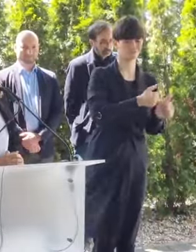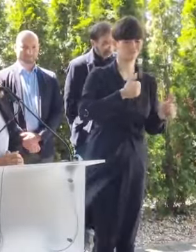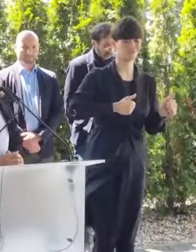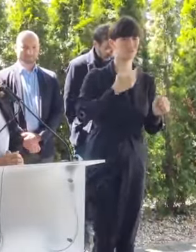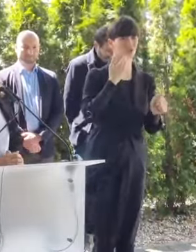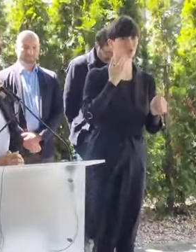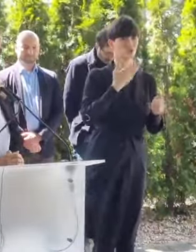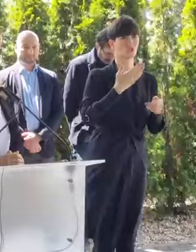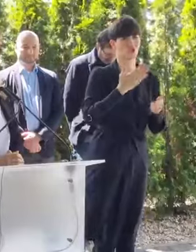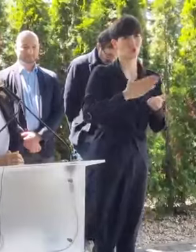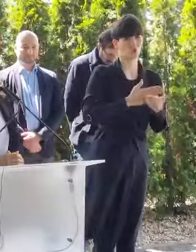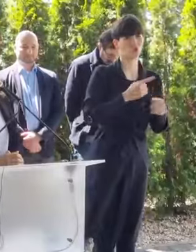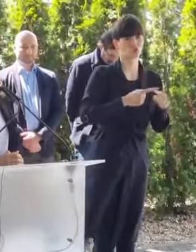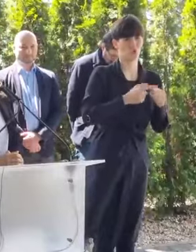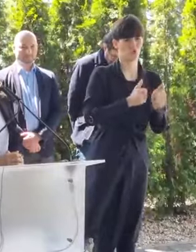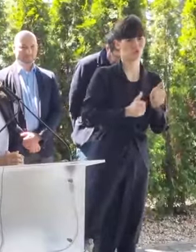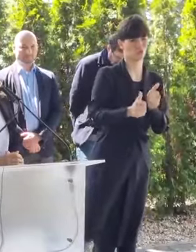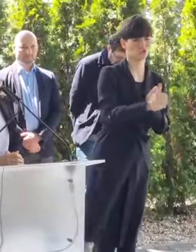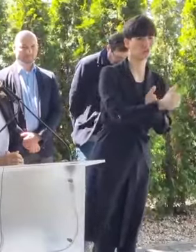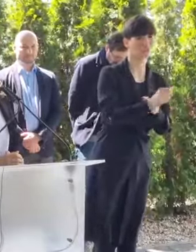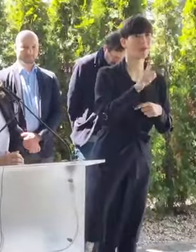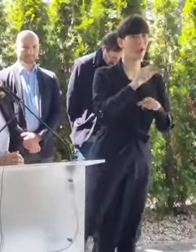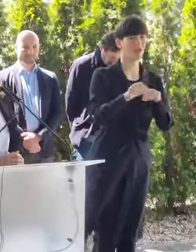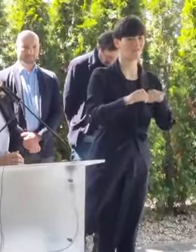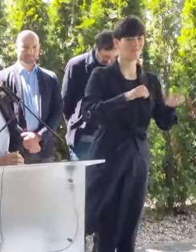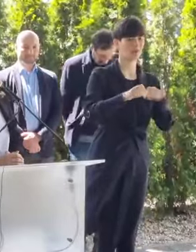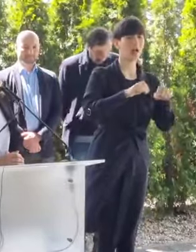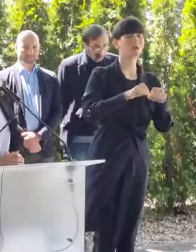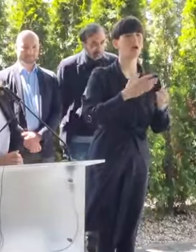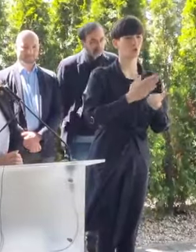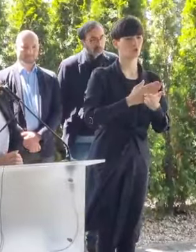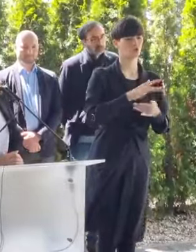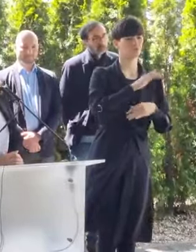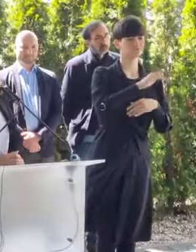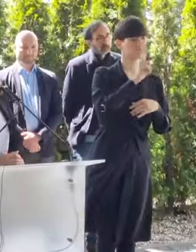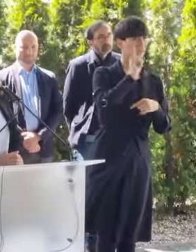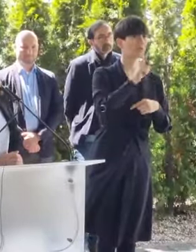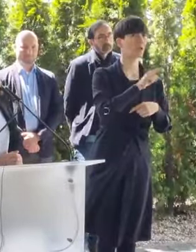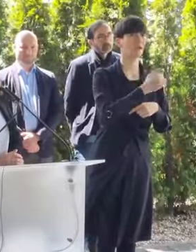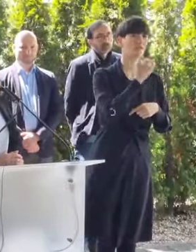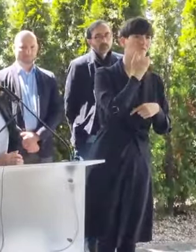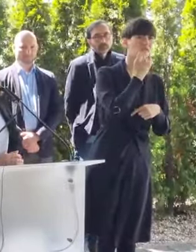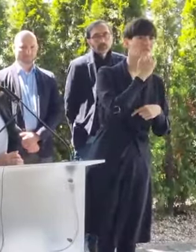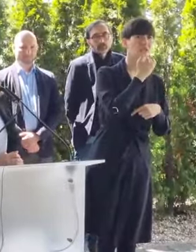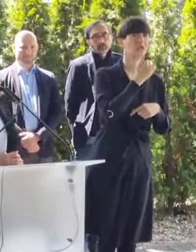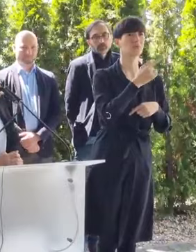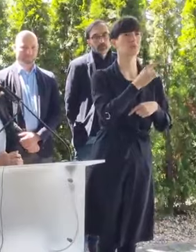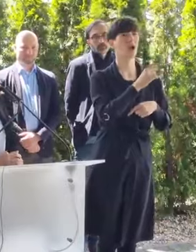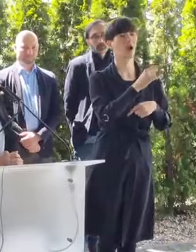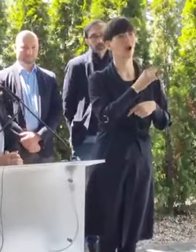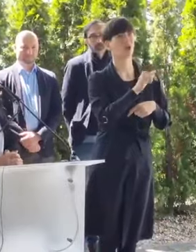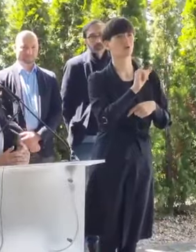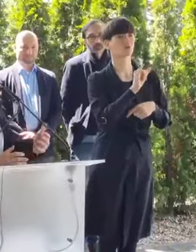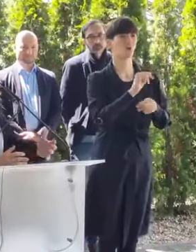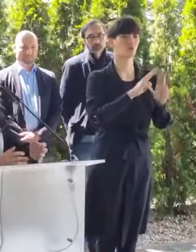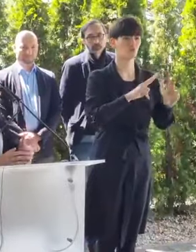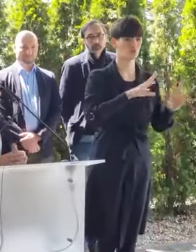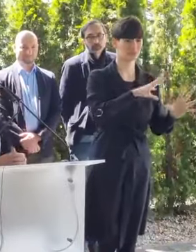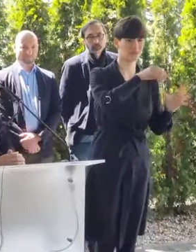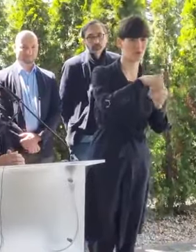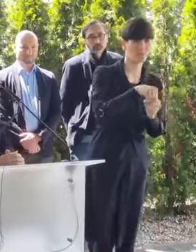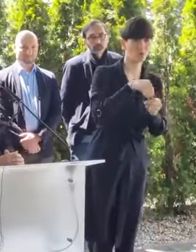strana. V každom prípade vláda má vytipovaný okruh podnikateľských subjektov, ktorí majú záujem